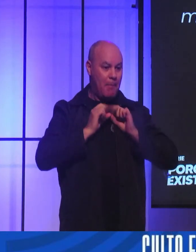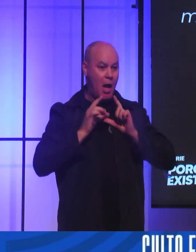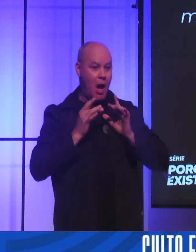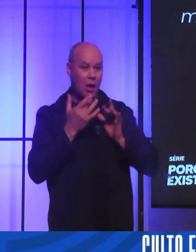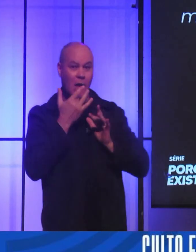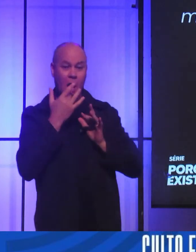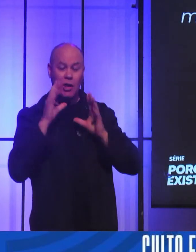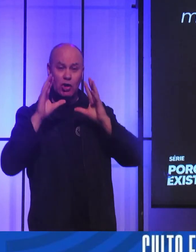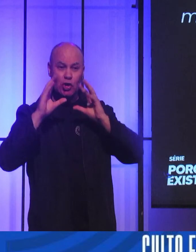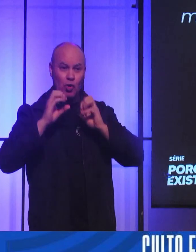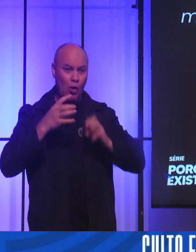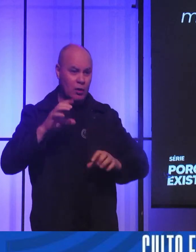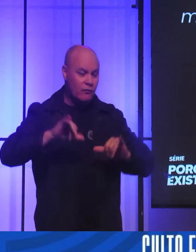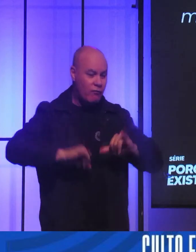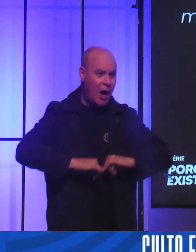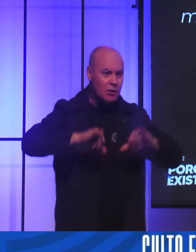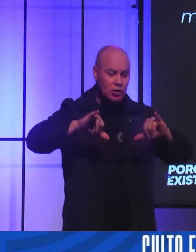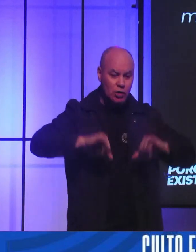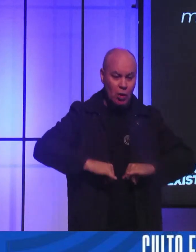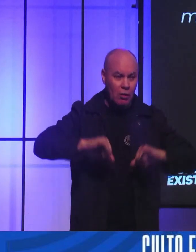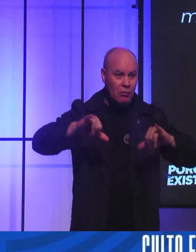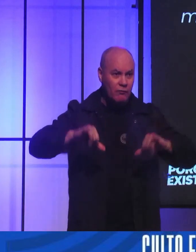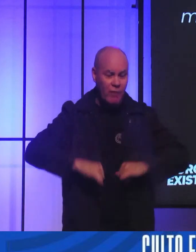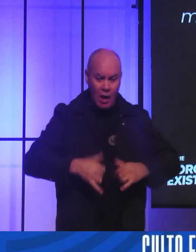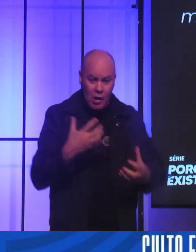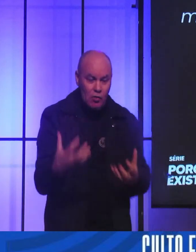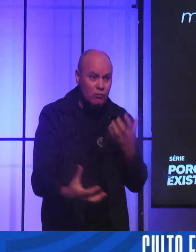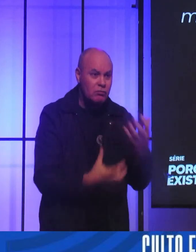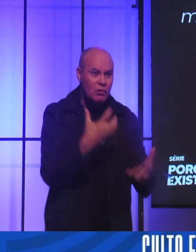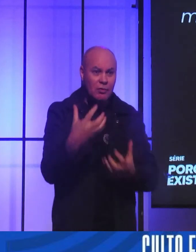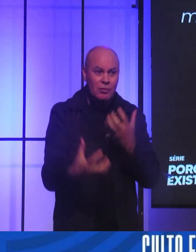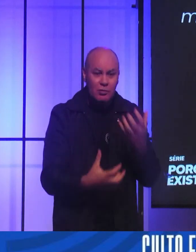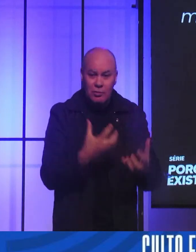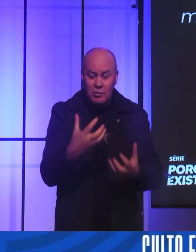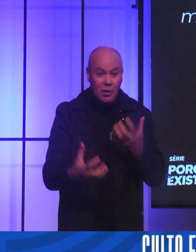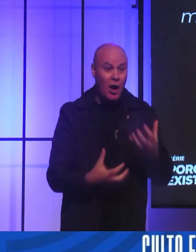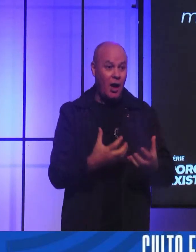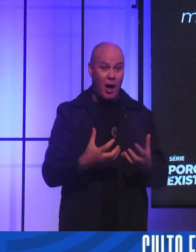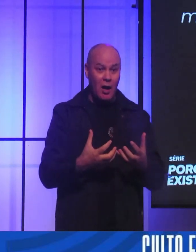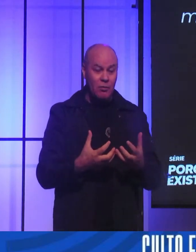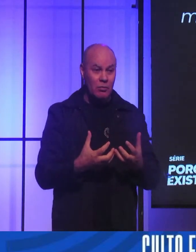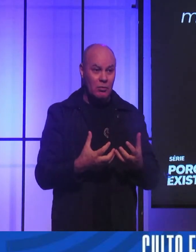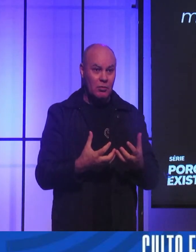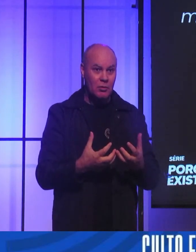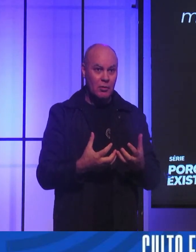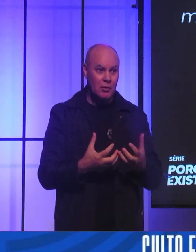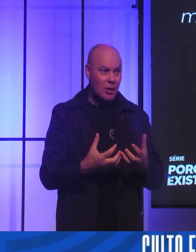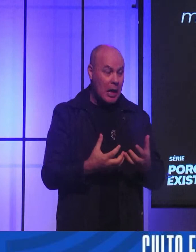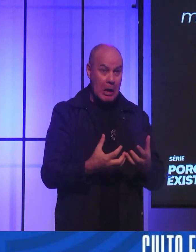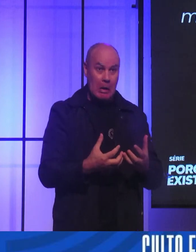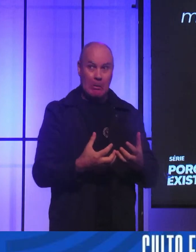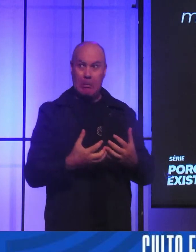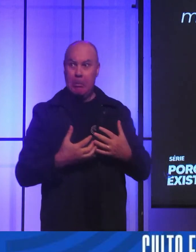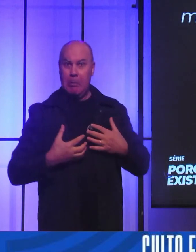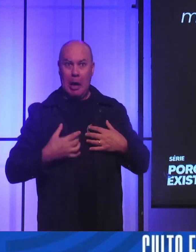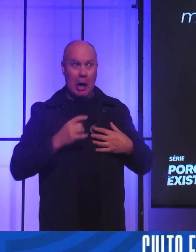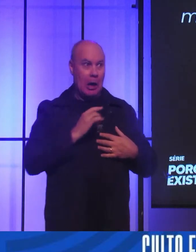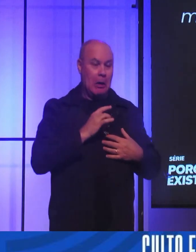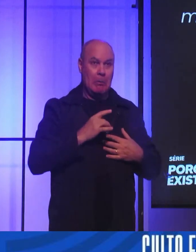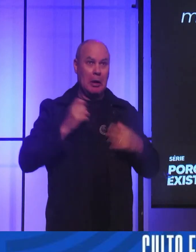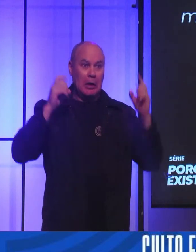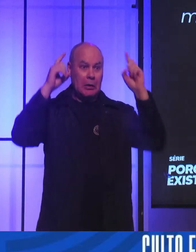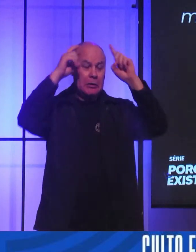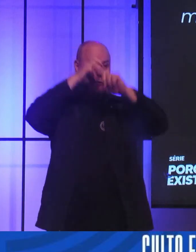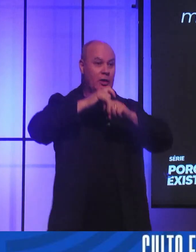palavras difíceis de se ler. São palavras difíceis da gente entender que saiu da mesma boca de um Jesus que diz que